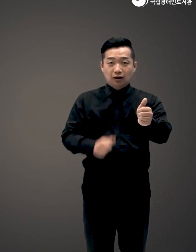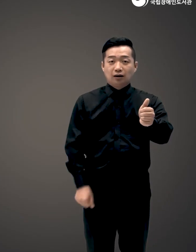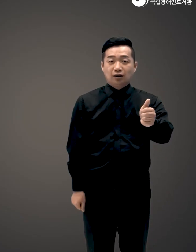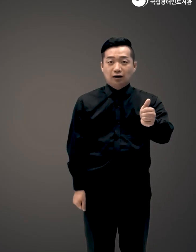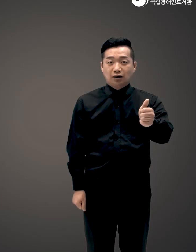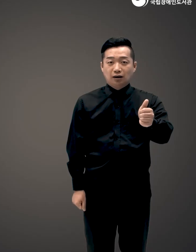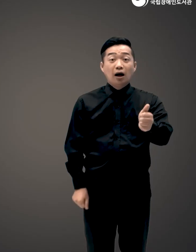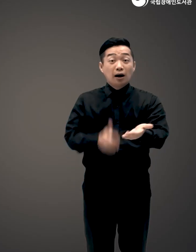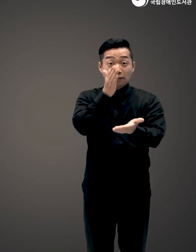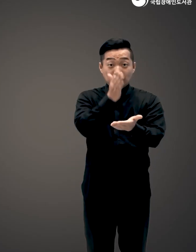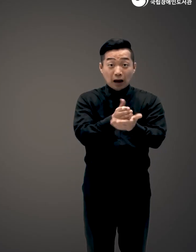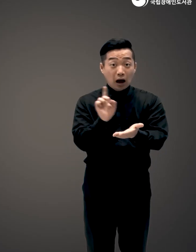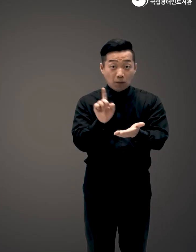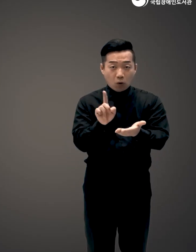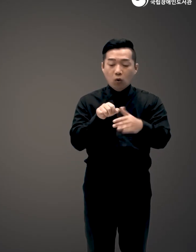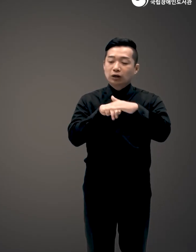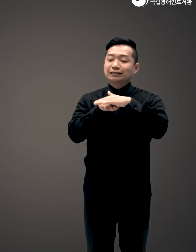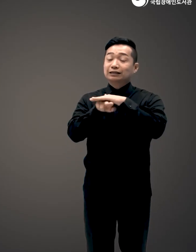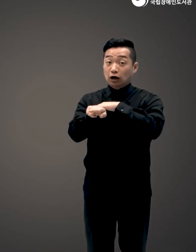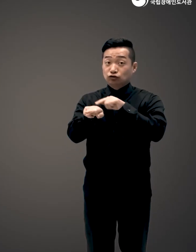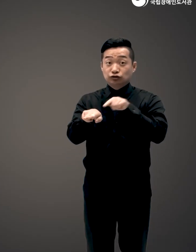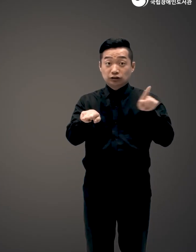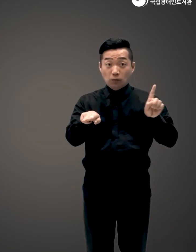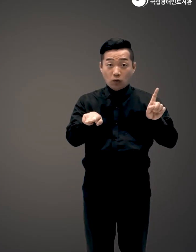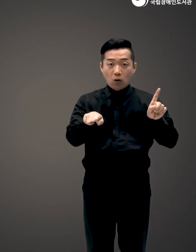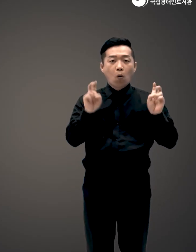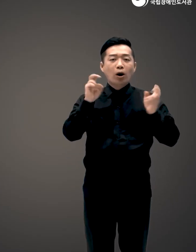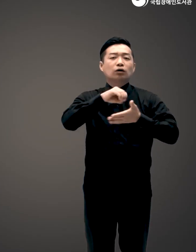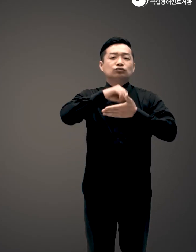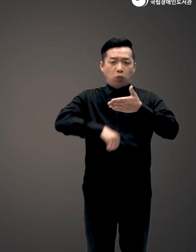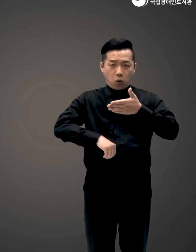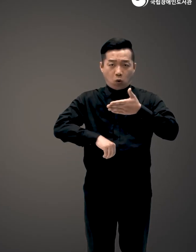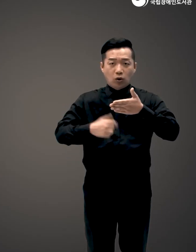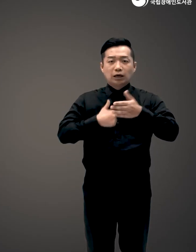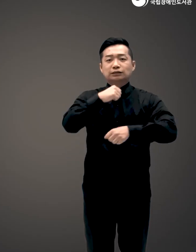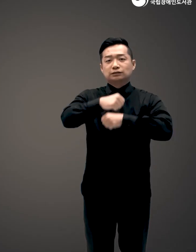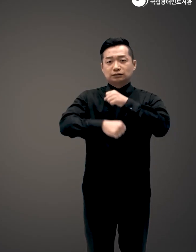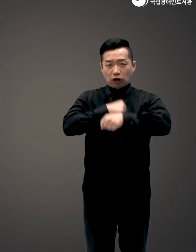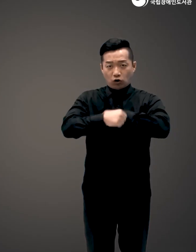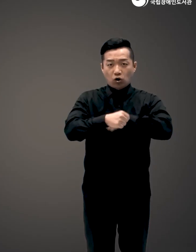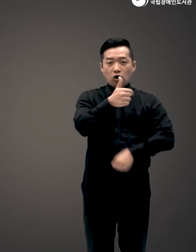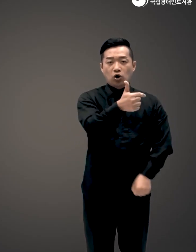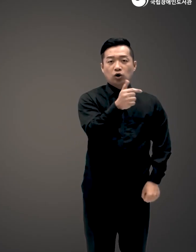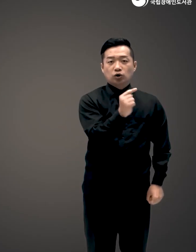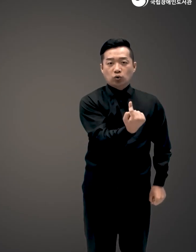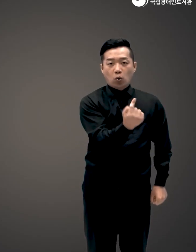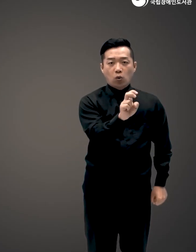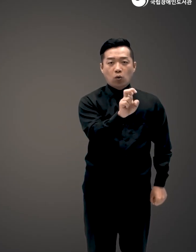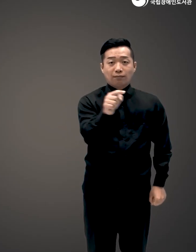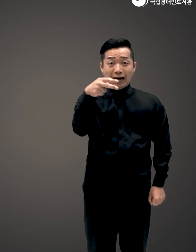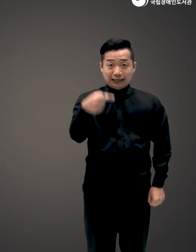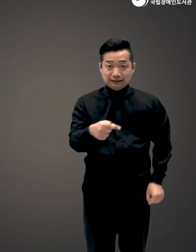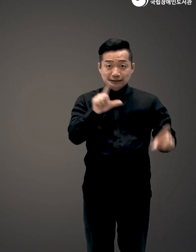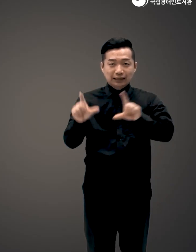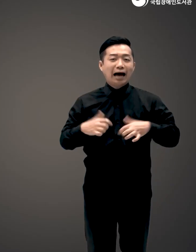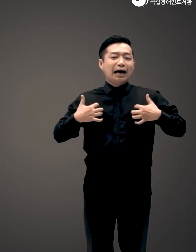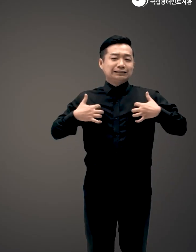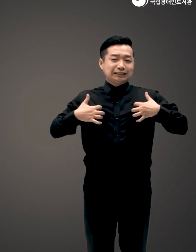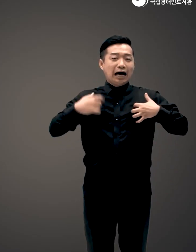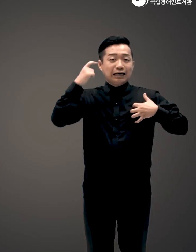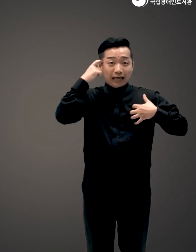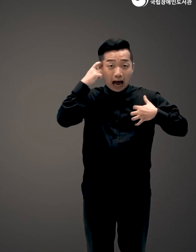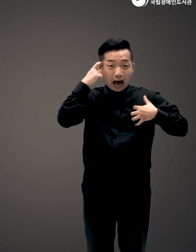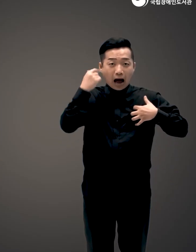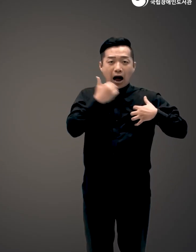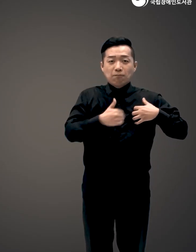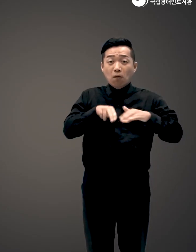합니다. 제가 말한 탈주라는 것은 일단 회사를 그만두고 자유로운 노마드의 삶을 즐기자 라는 식의